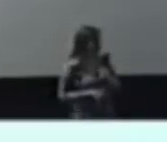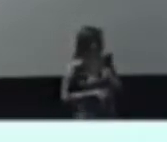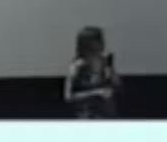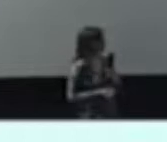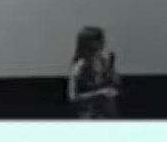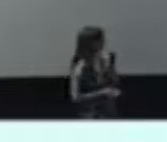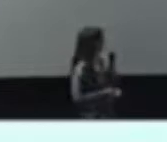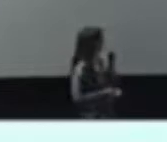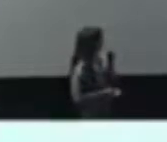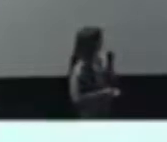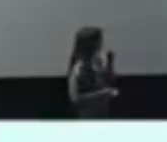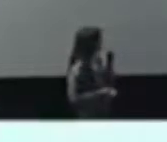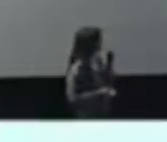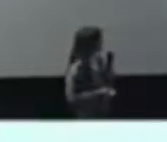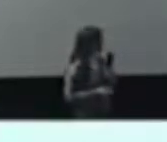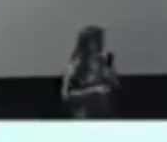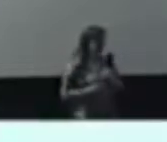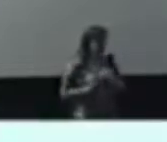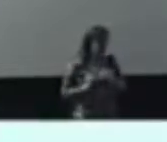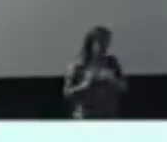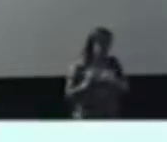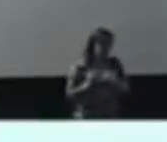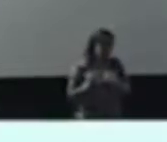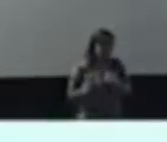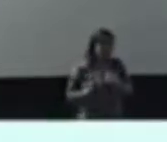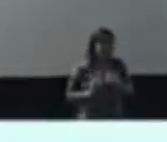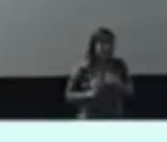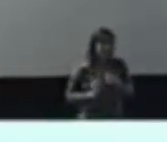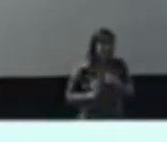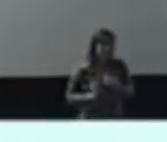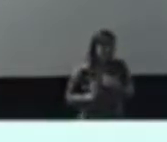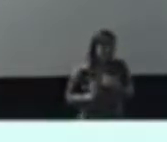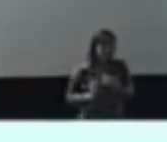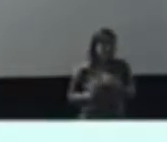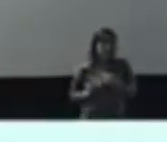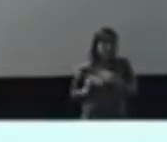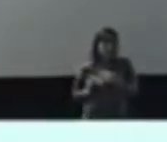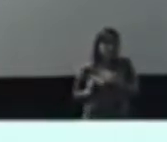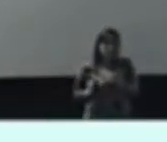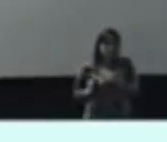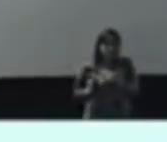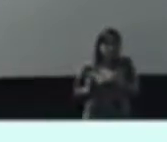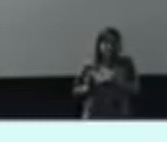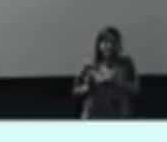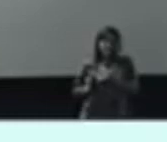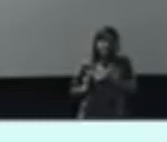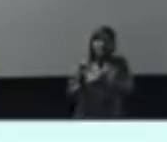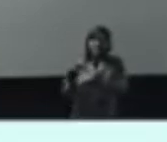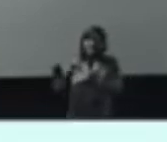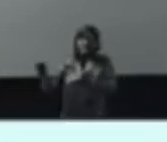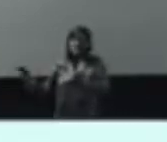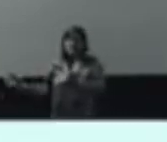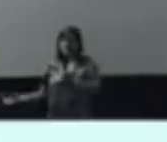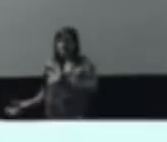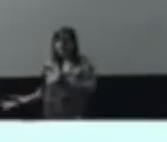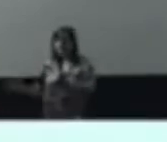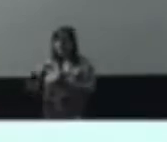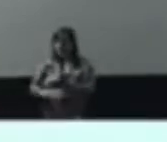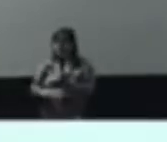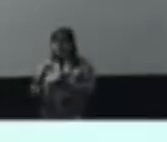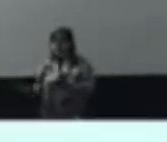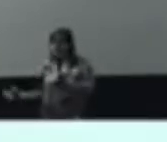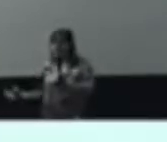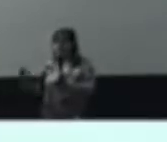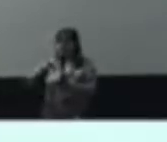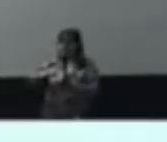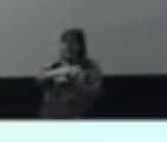sentido para conseguir sacarle un poquito más de partido a la monitorización y que entre esta parte de desventajas